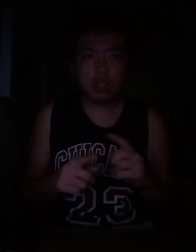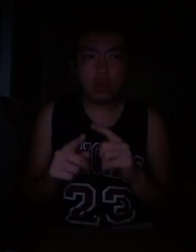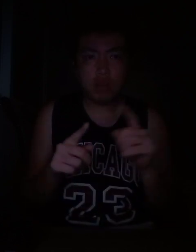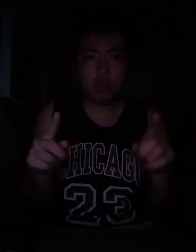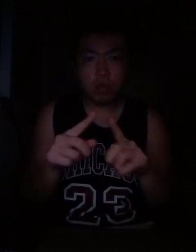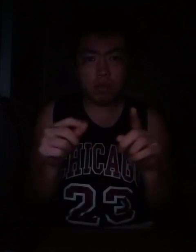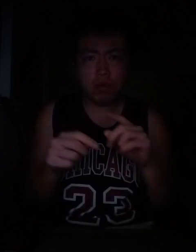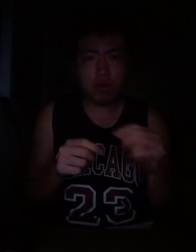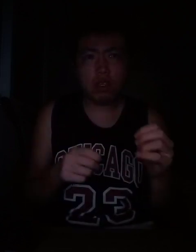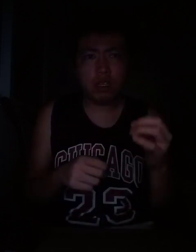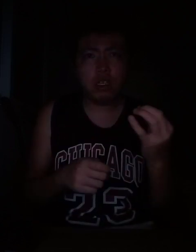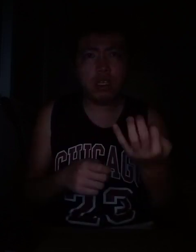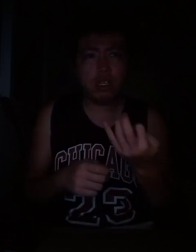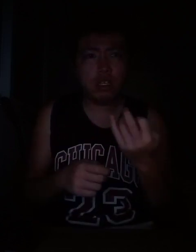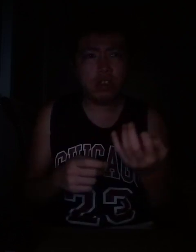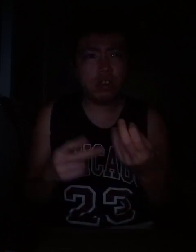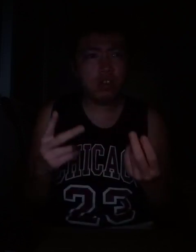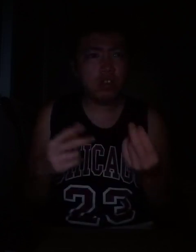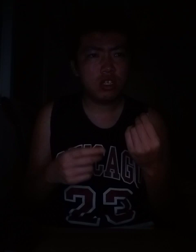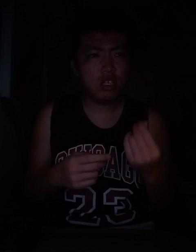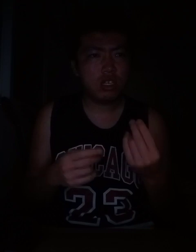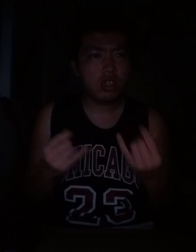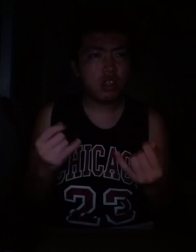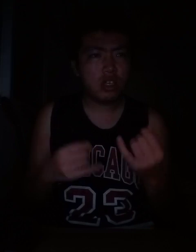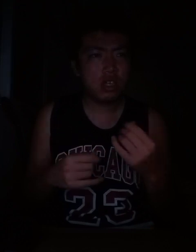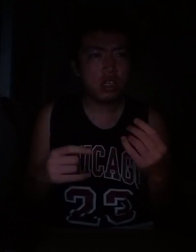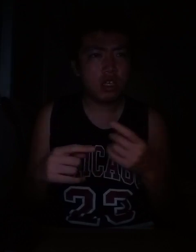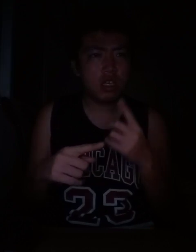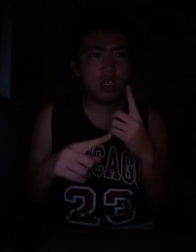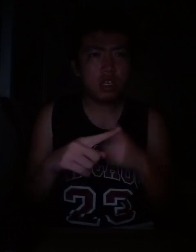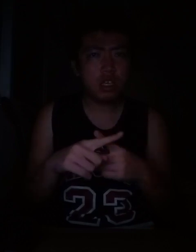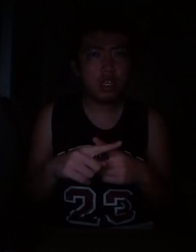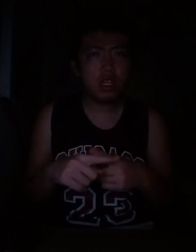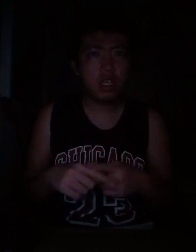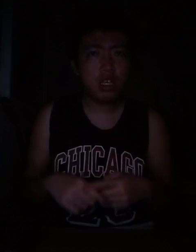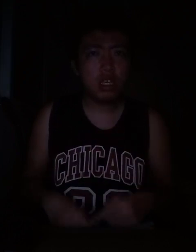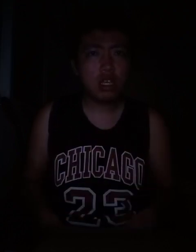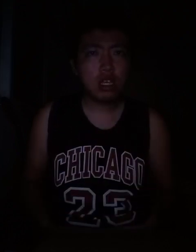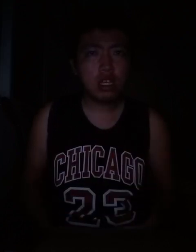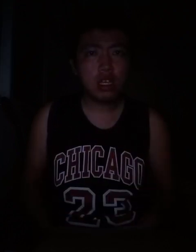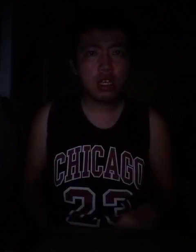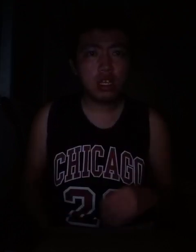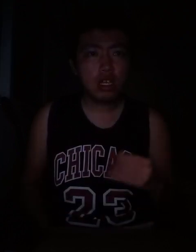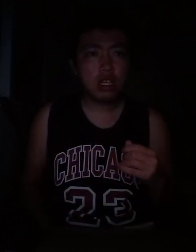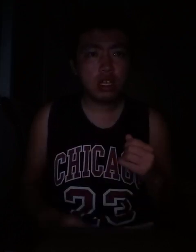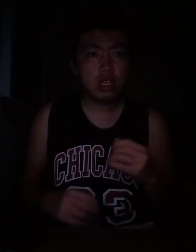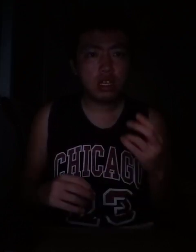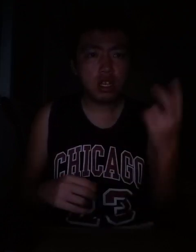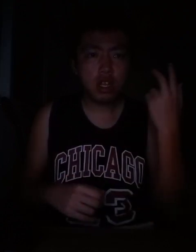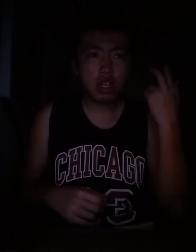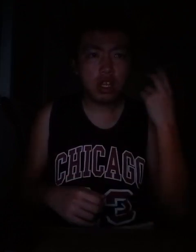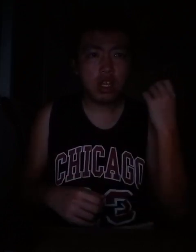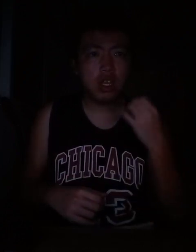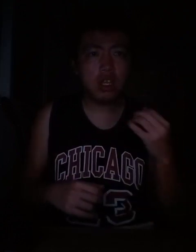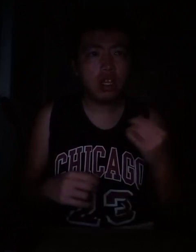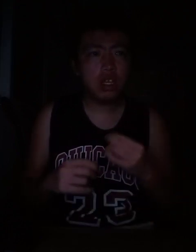폰은 12만 6,266회 만에 작동을 멈춥니다. You can see here that something started to